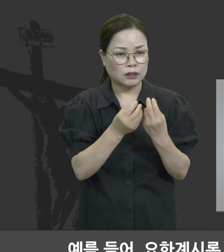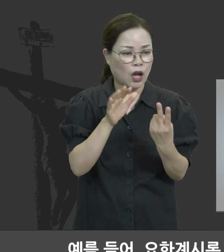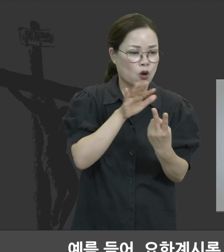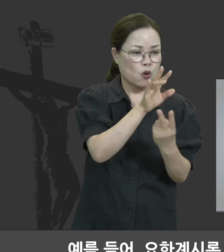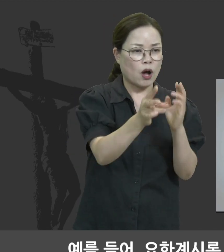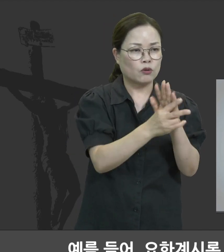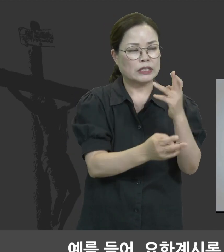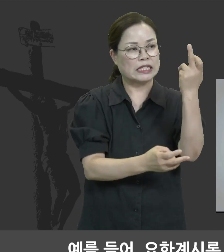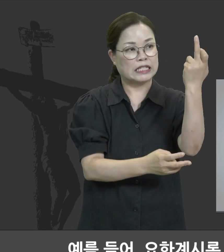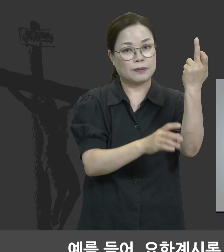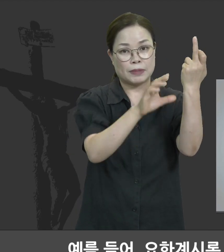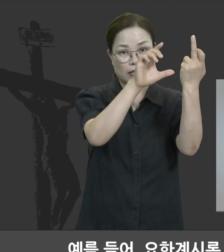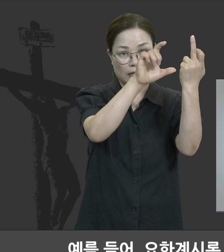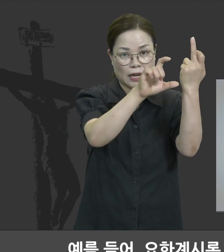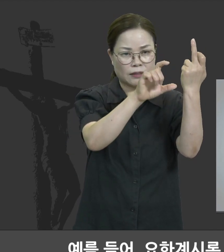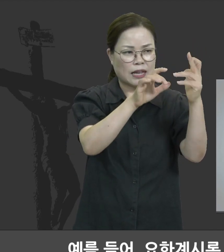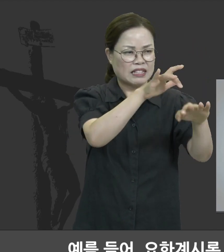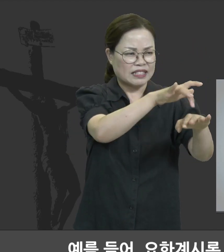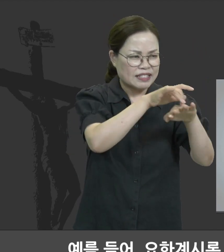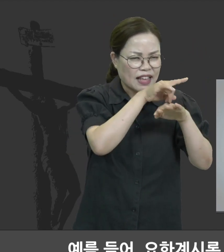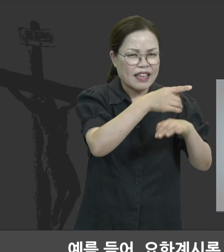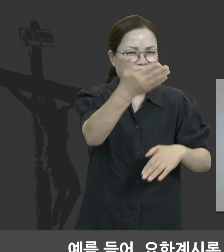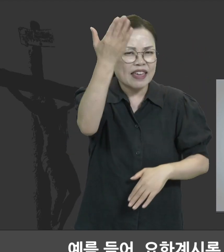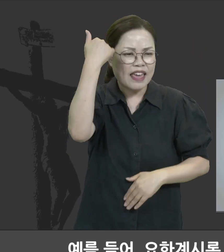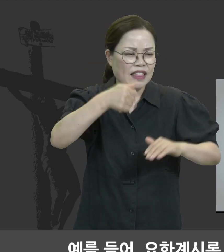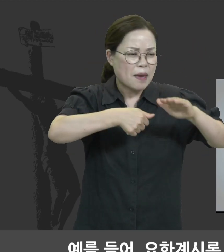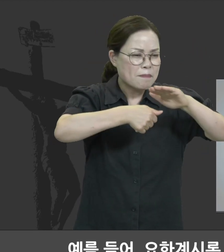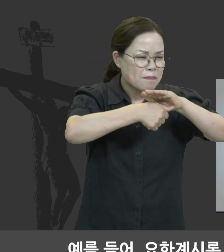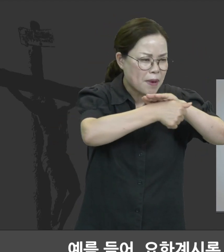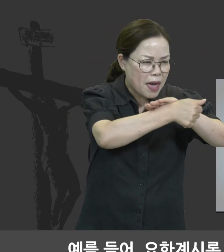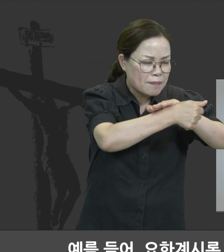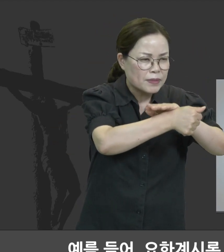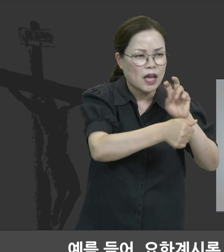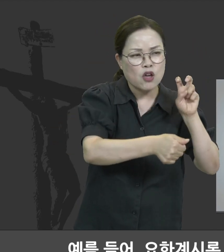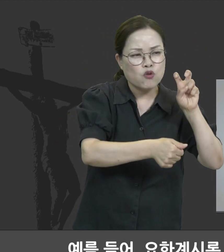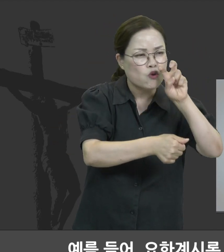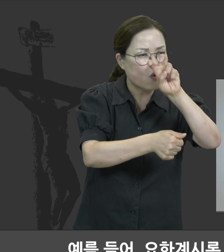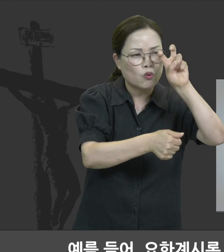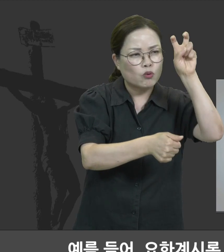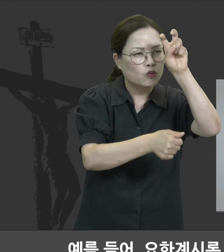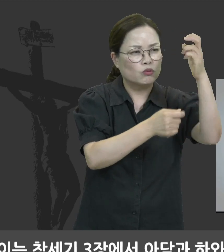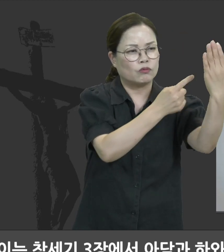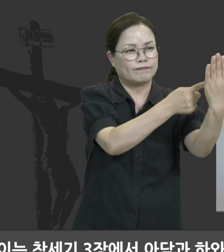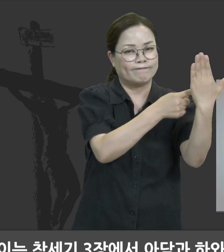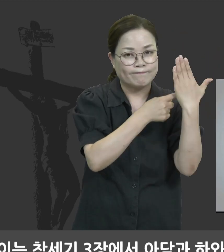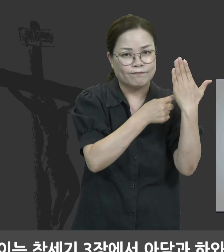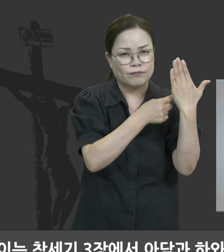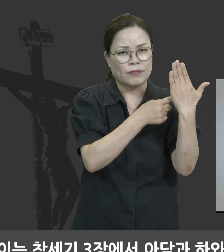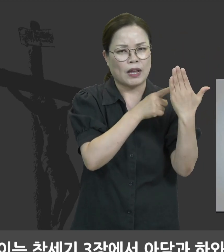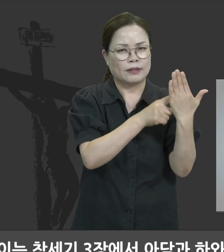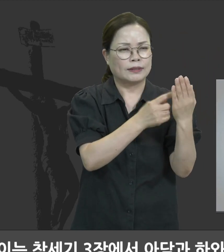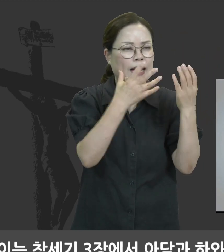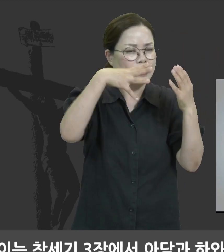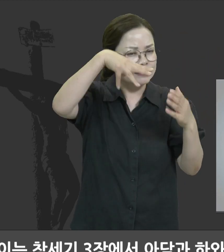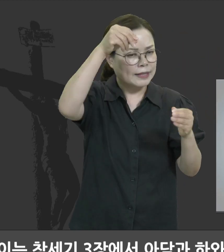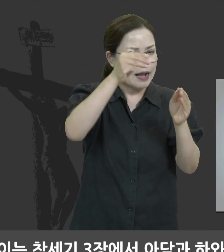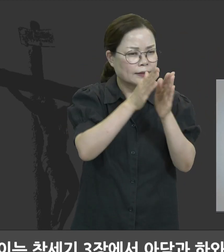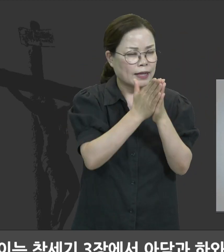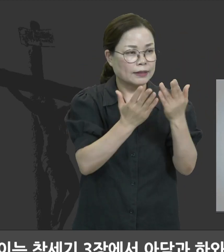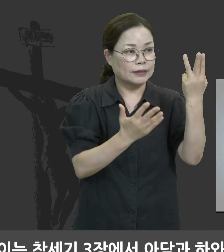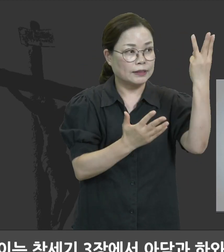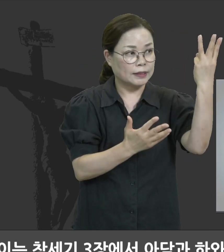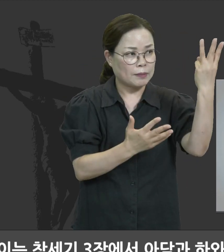요한계시록 12장에서 사탄은 옛 뱀이라고도 불리는 용으로 나타납니다. 이는 창세기